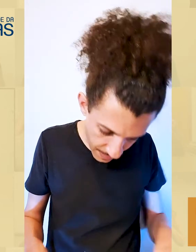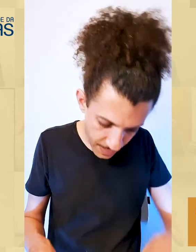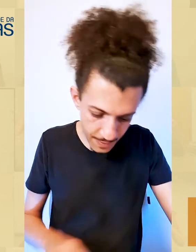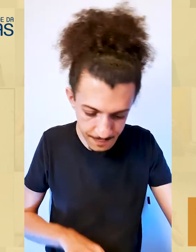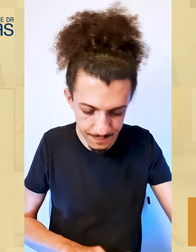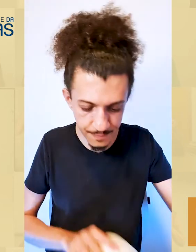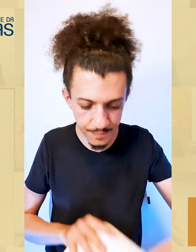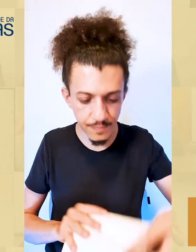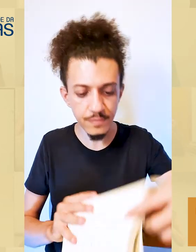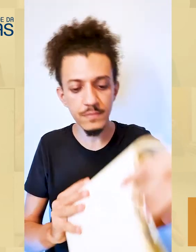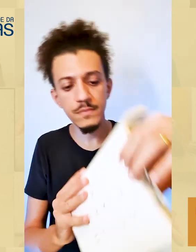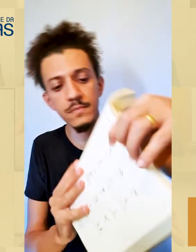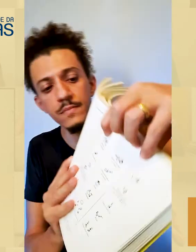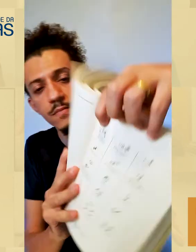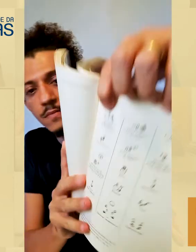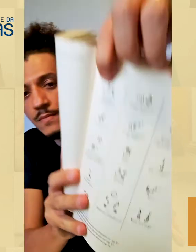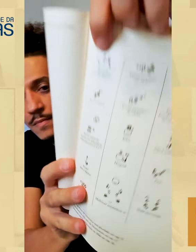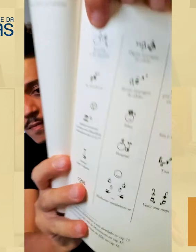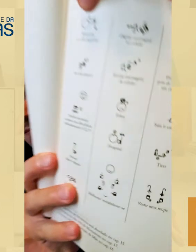E aqui.